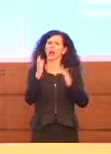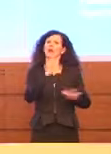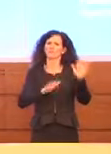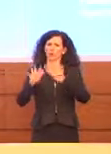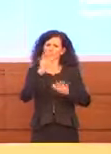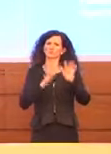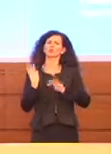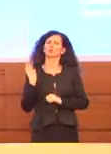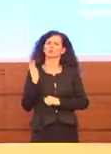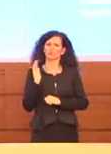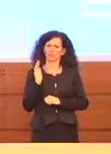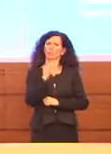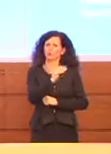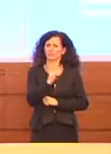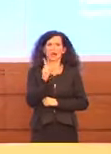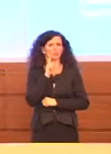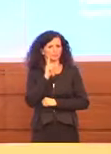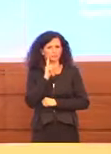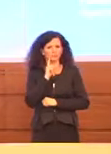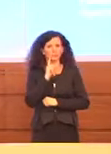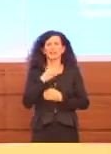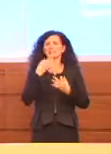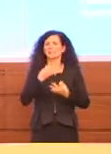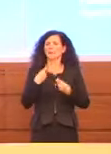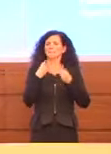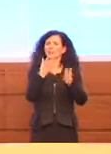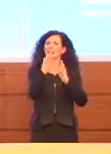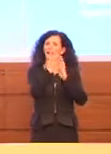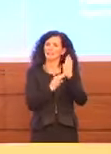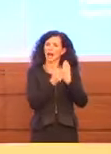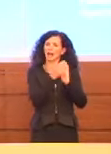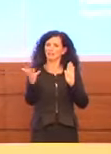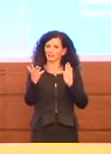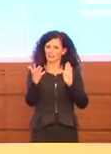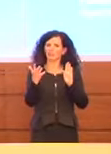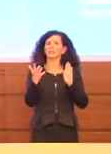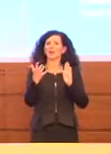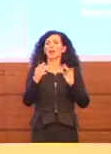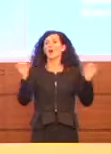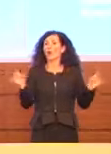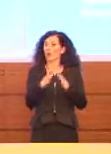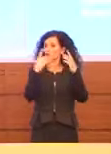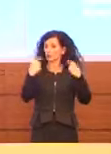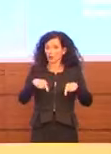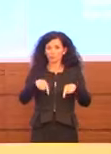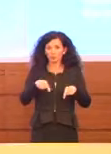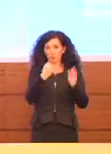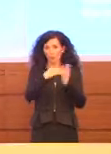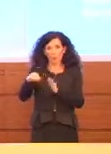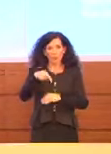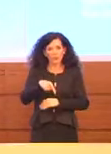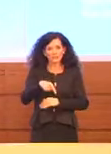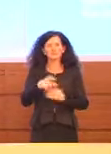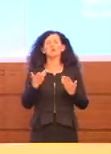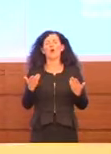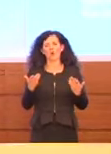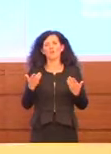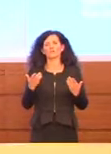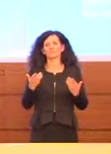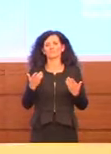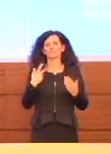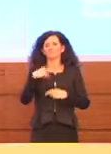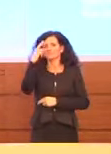che abbiamo sempre fornito e in questa occasione vorrei anche ricordare un po il